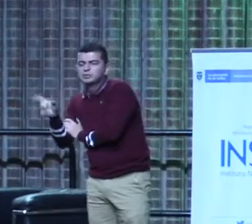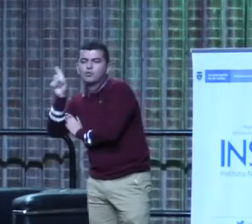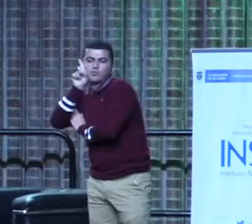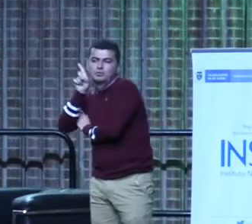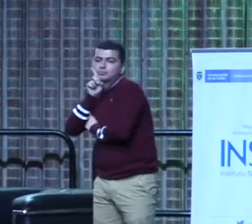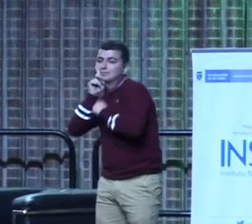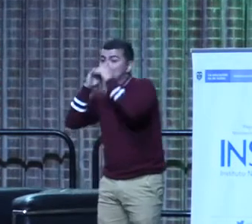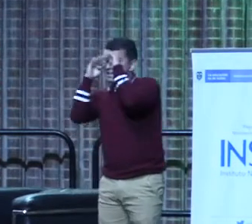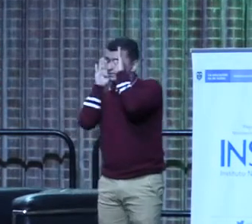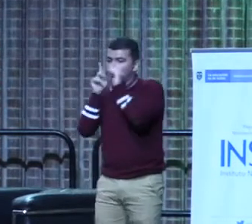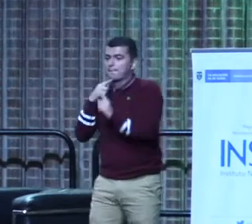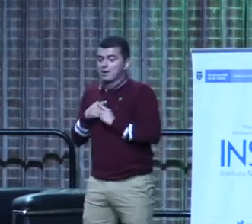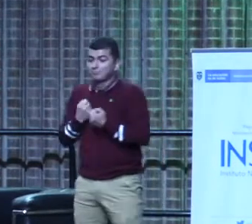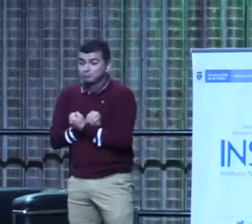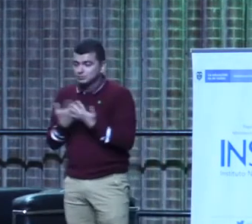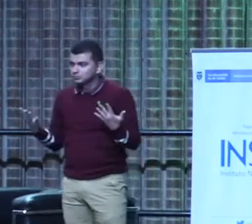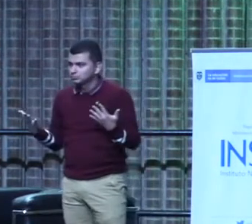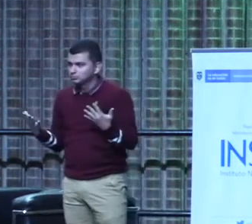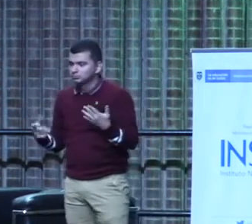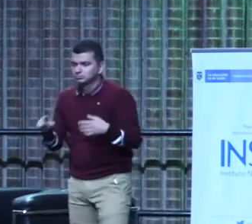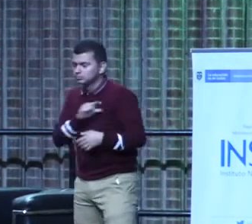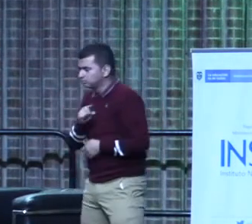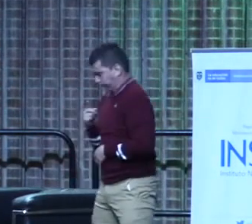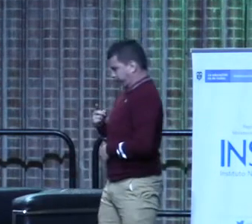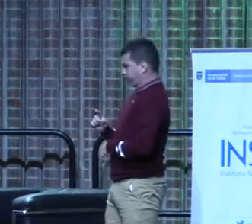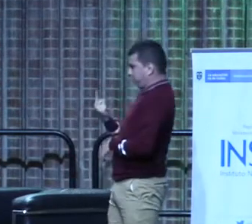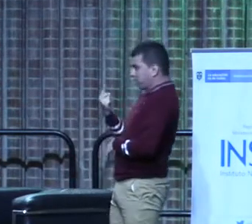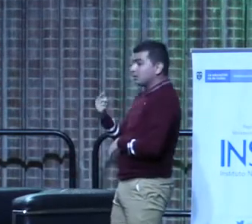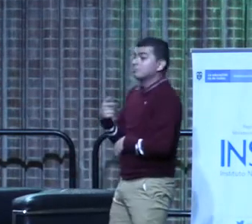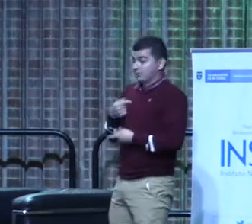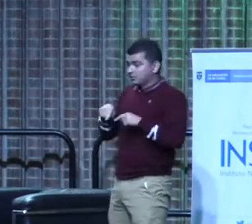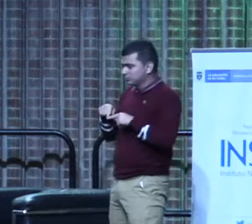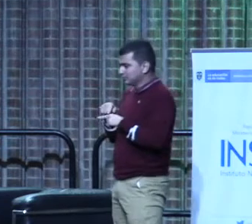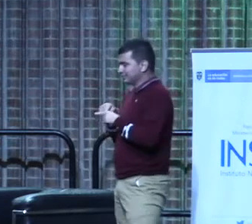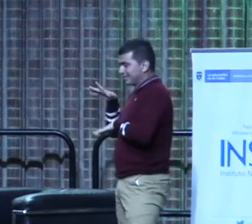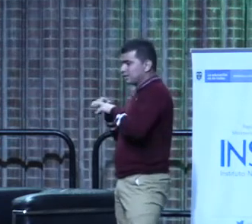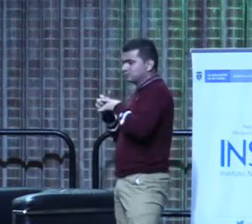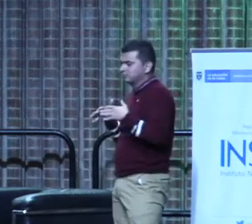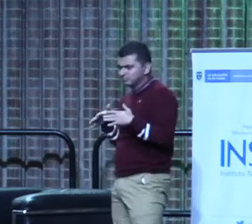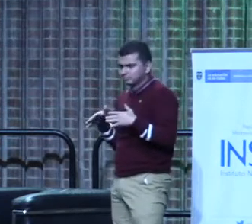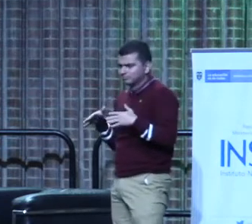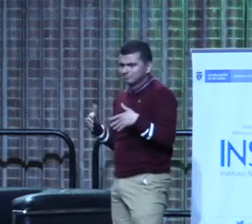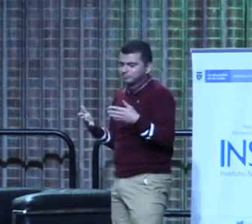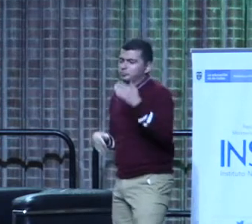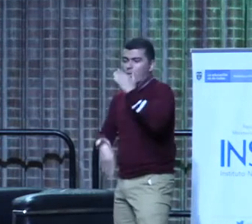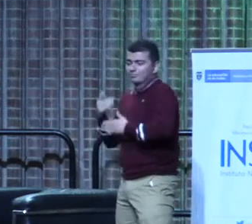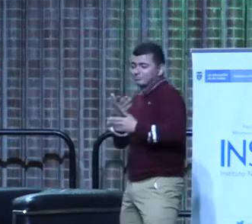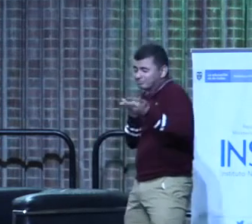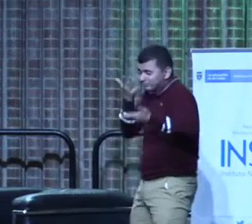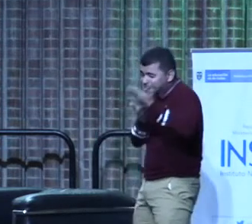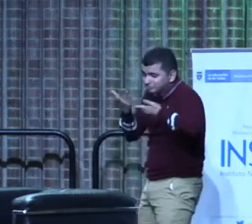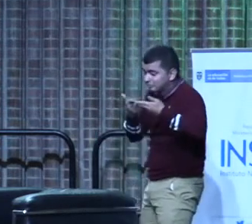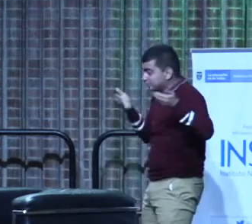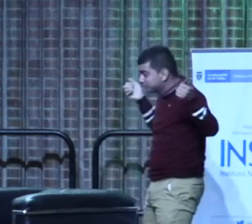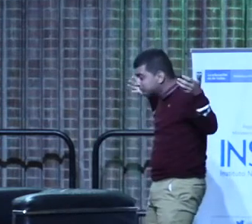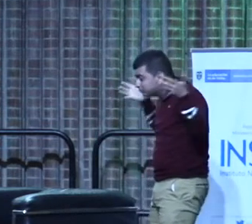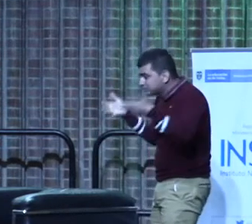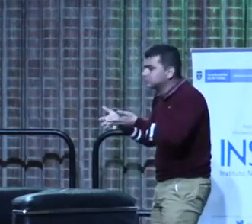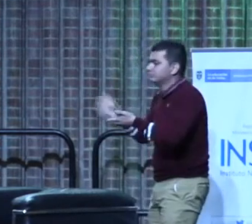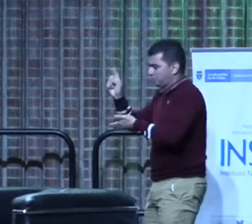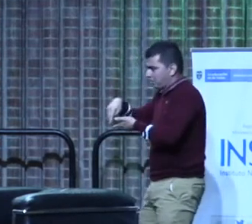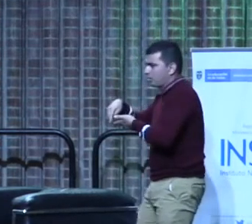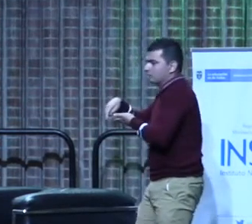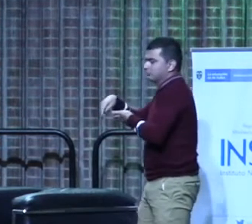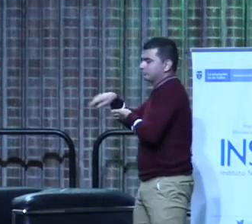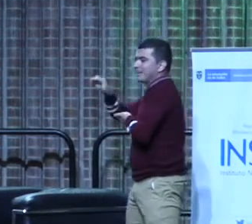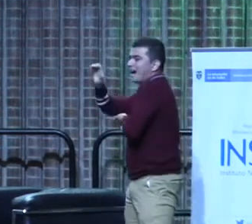Bueno, contándoles la experiencia de una niña sorda, Ana María, pues obviamente también ella es sordo-ciega y pensábamos